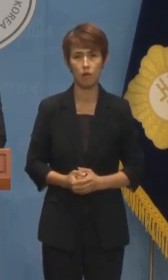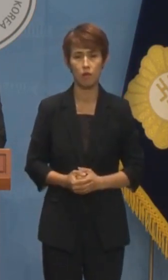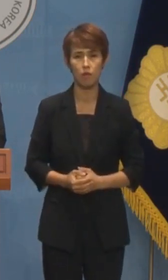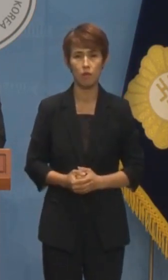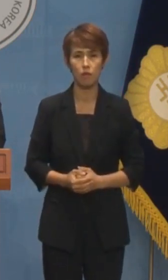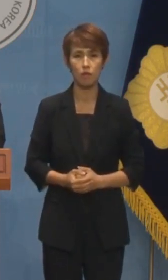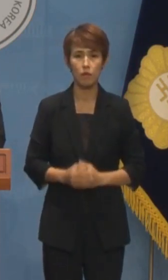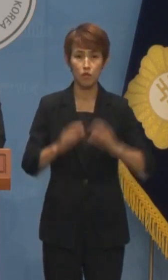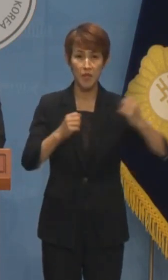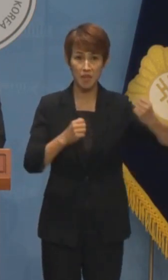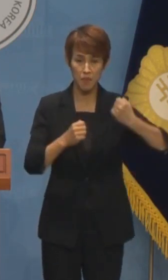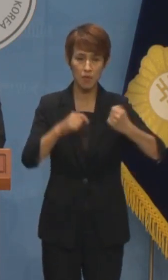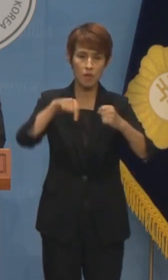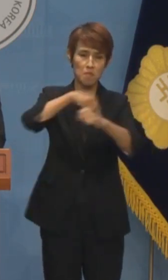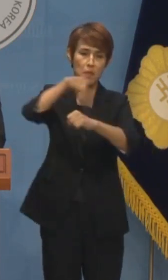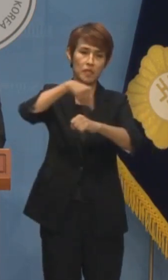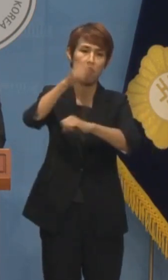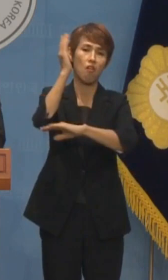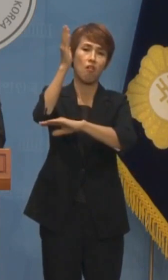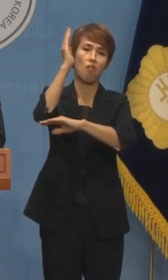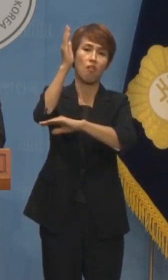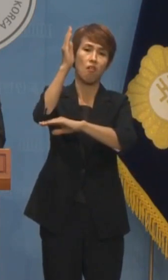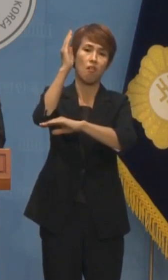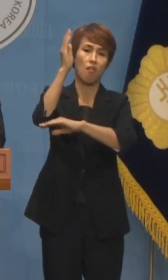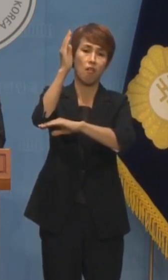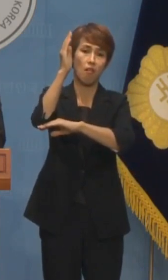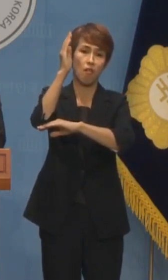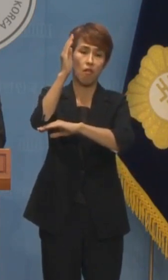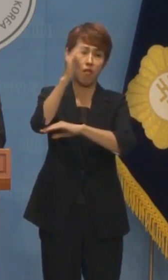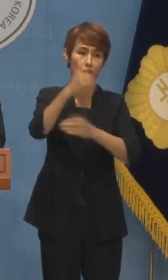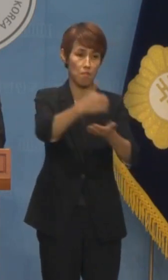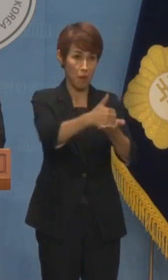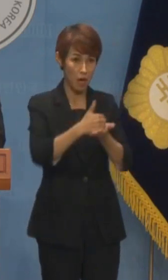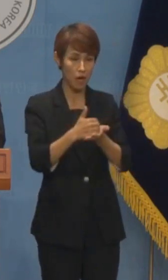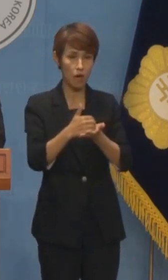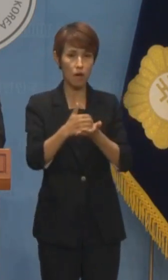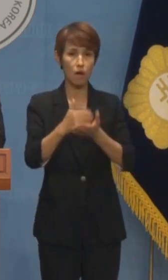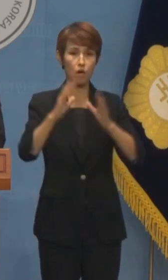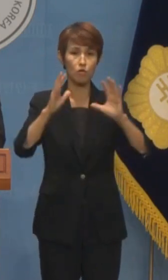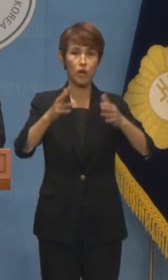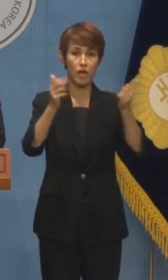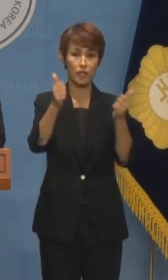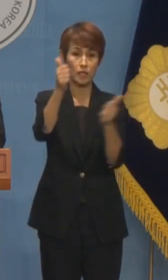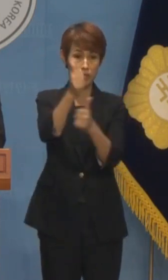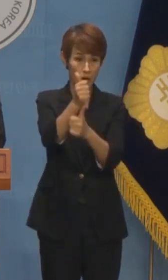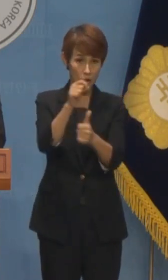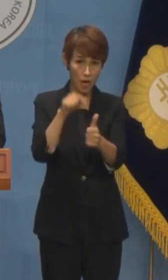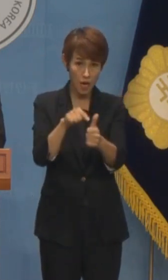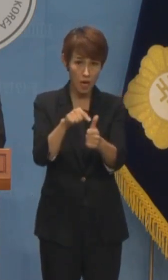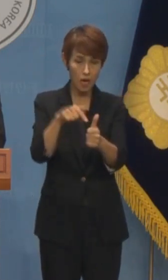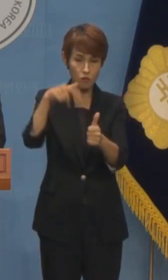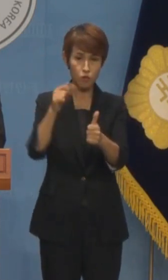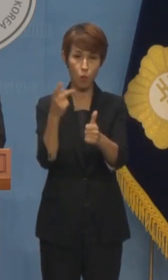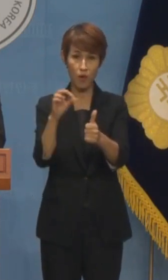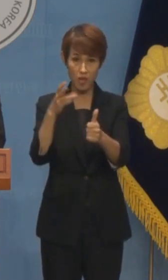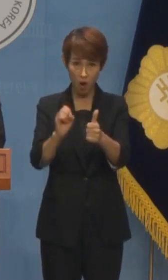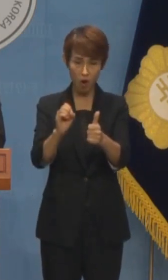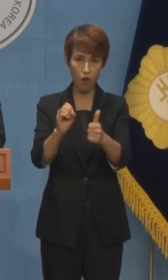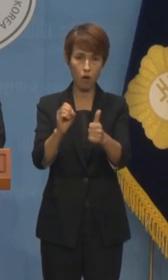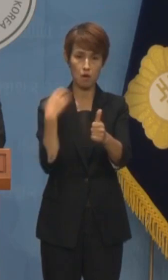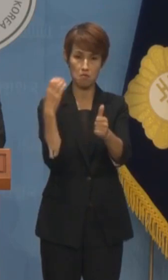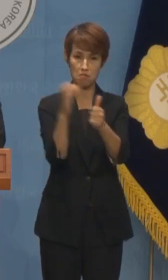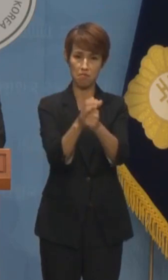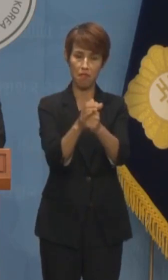국민의힘이 묻지마 필리버스터로 일관하더니 주호영 국회 부의장마저 부의장의 책무를